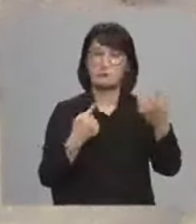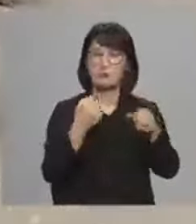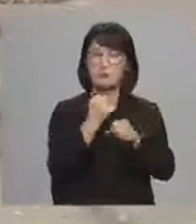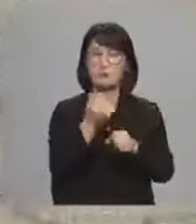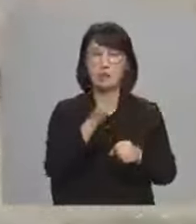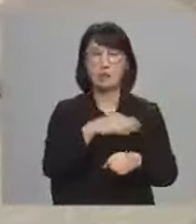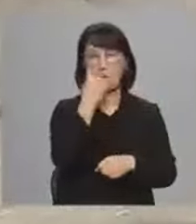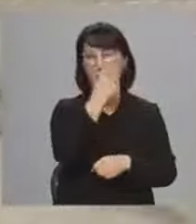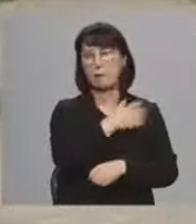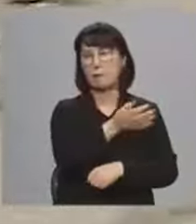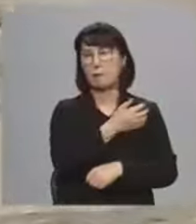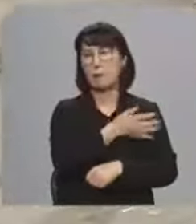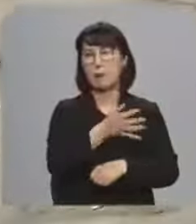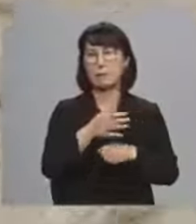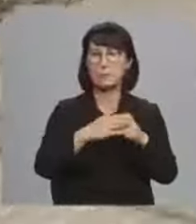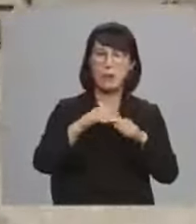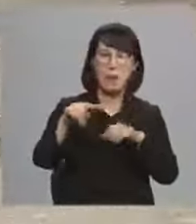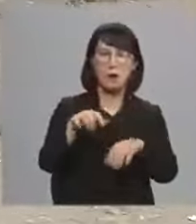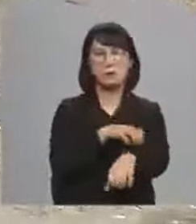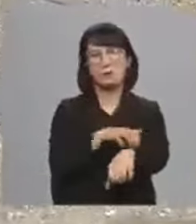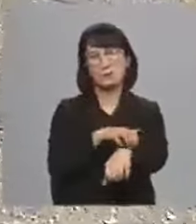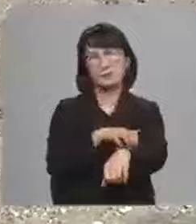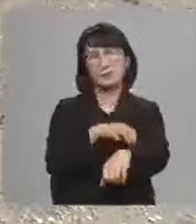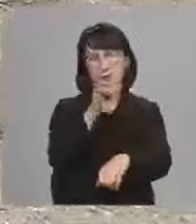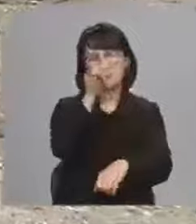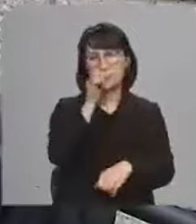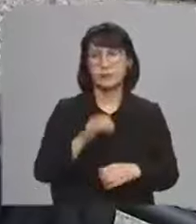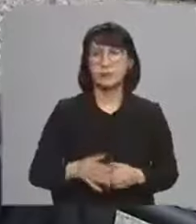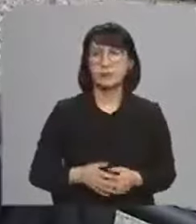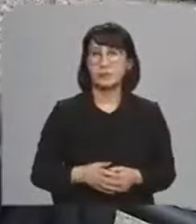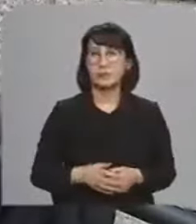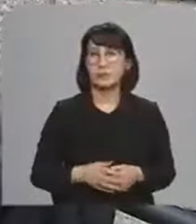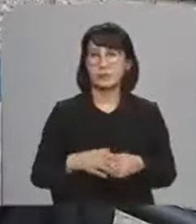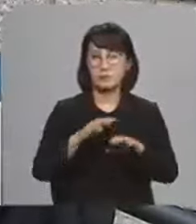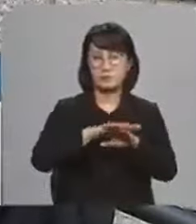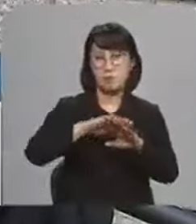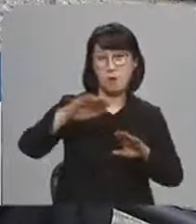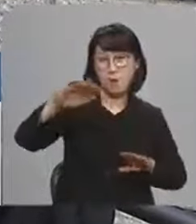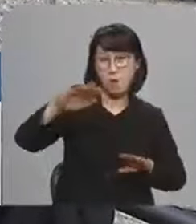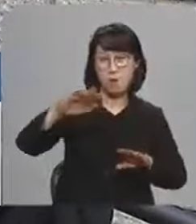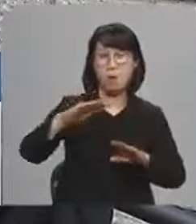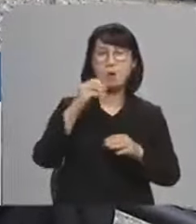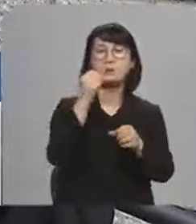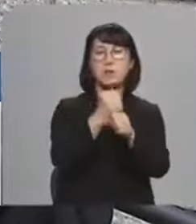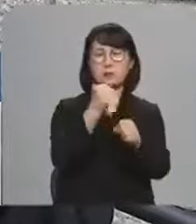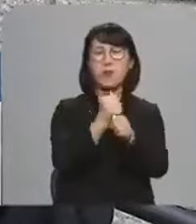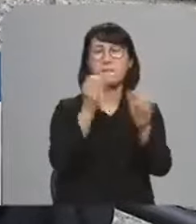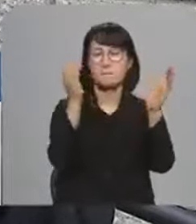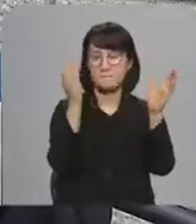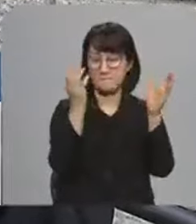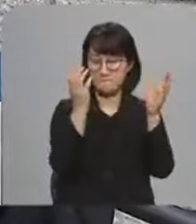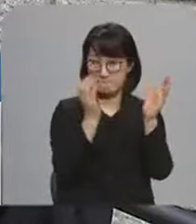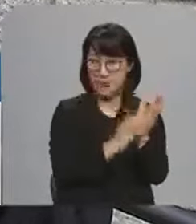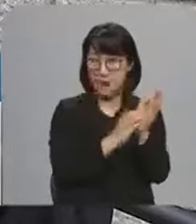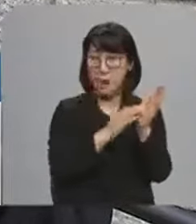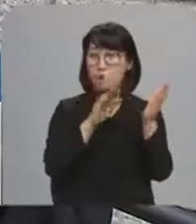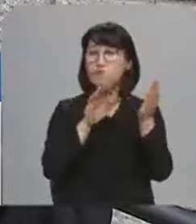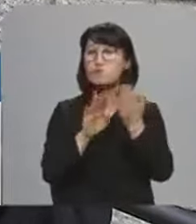않아 이처럼 이용이 어려운 경우가 많습니다 경사를 설치를 해놓고